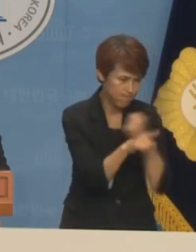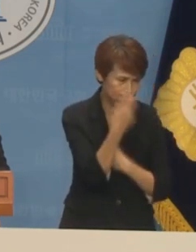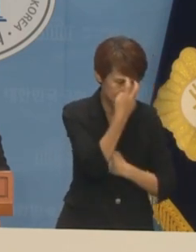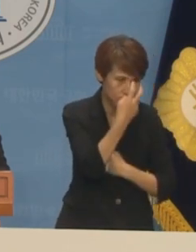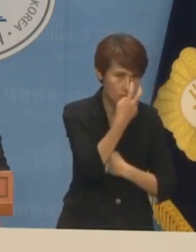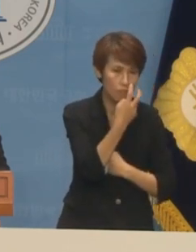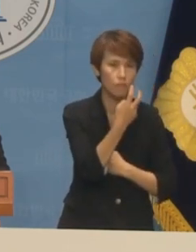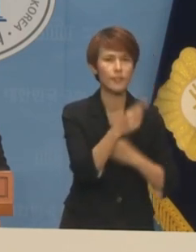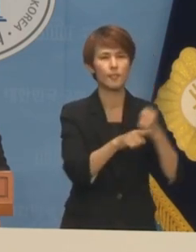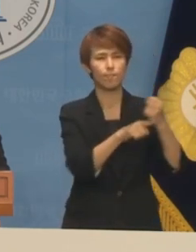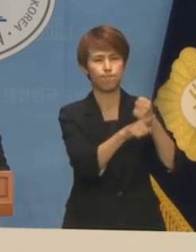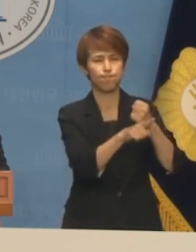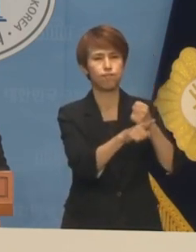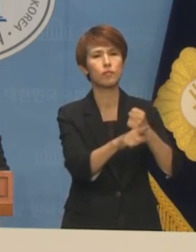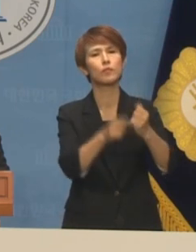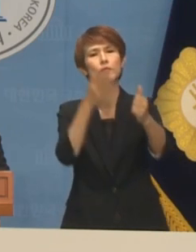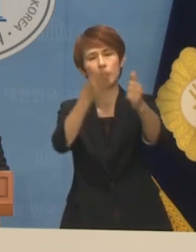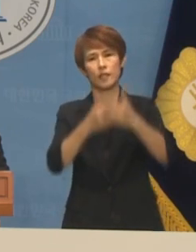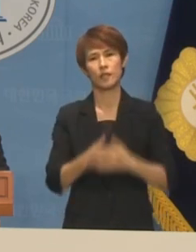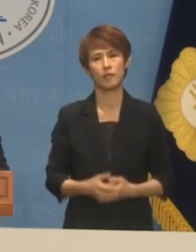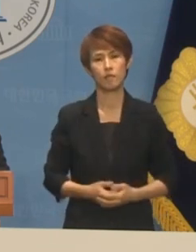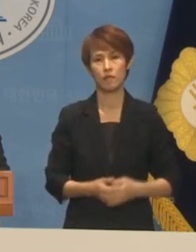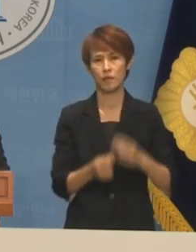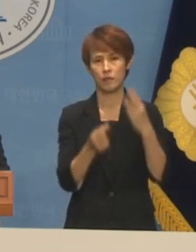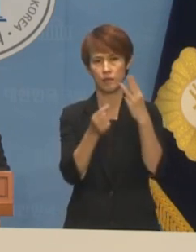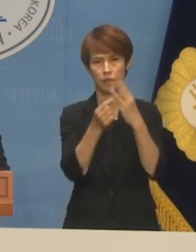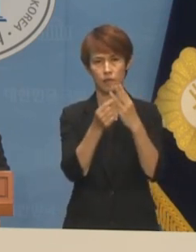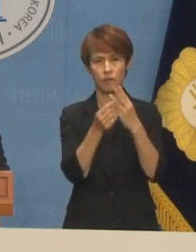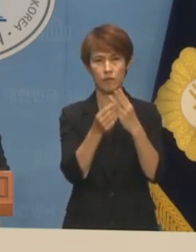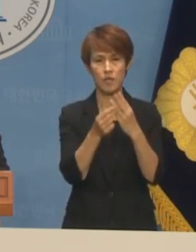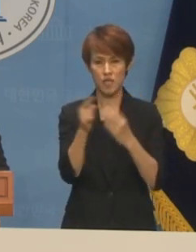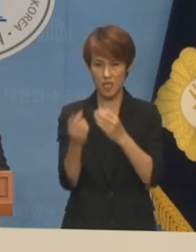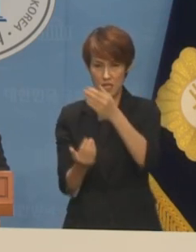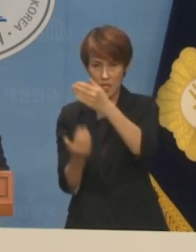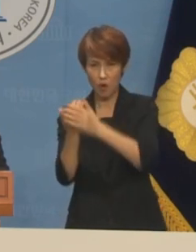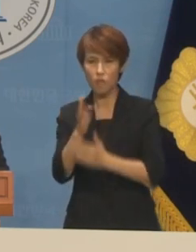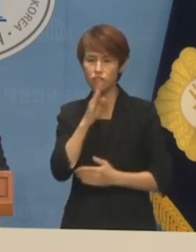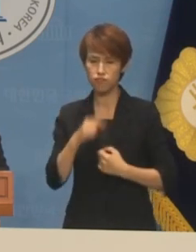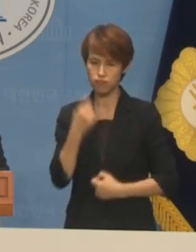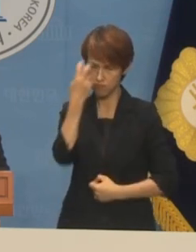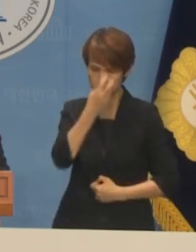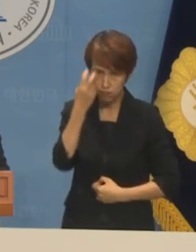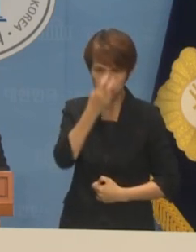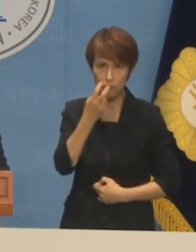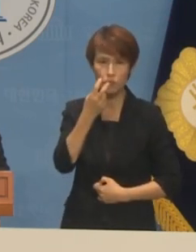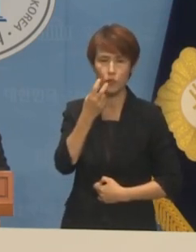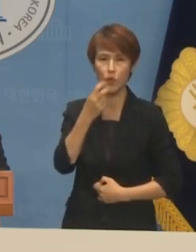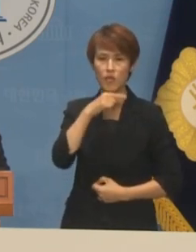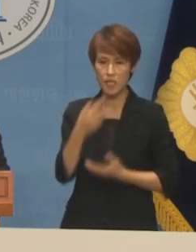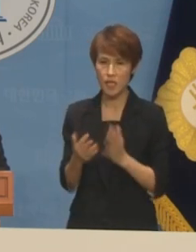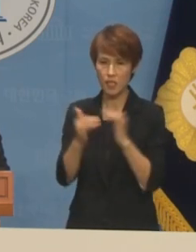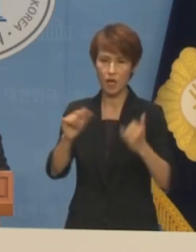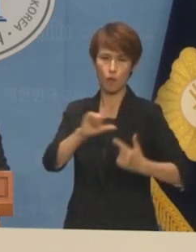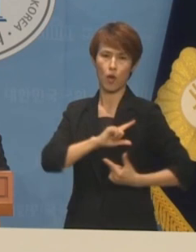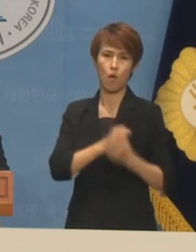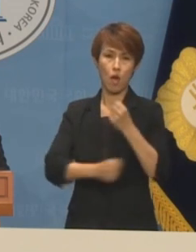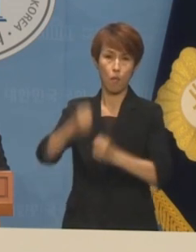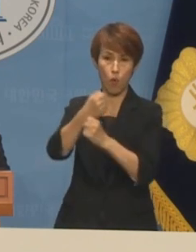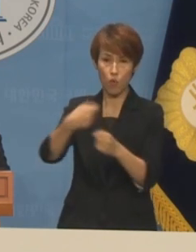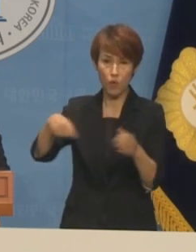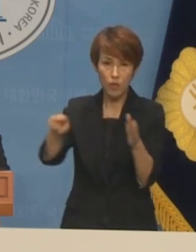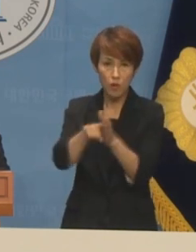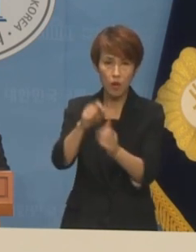반드시 문책하여 주길 바란다. 3. 여순 사건 진상규명과 희생자 명예회복을 위해